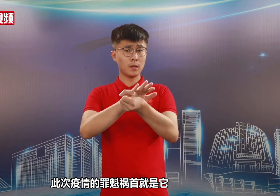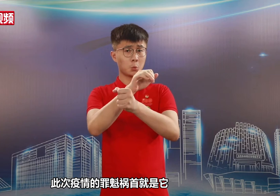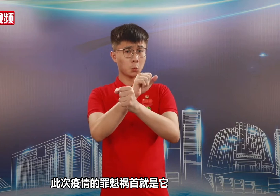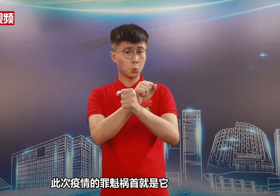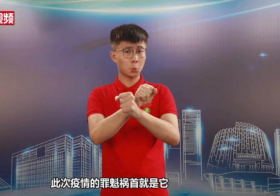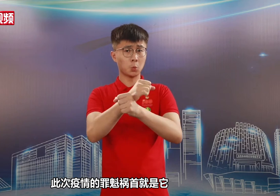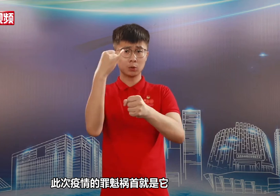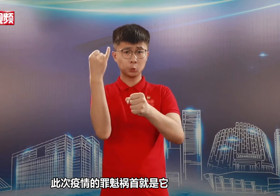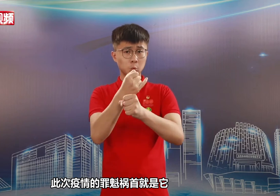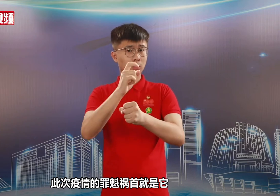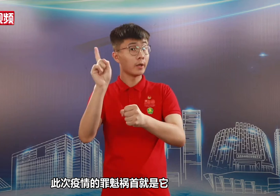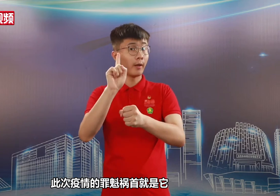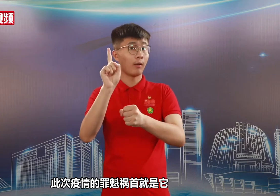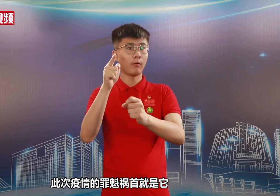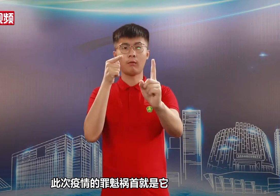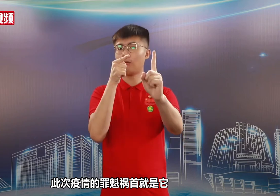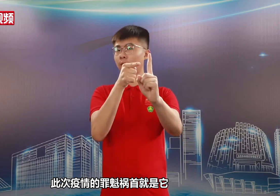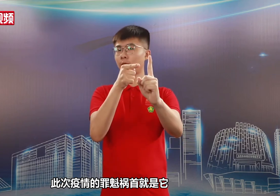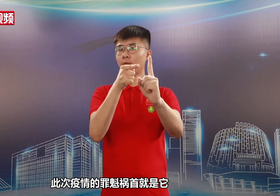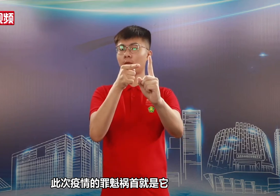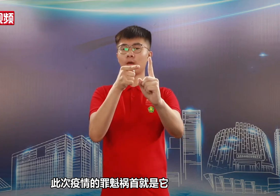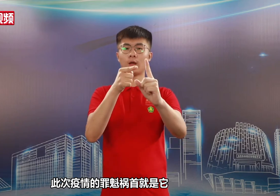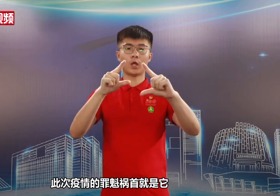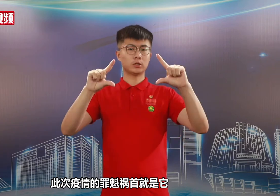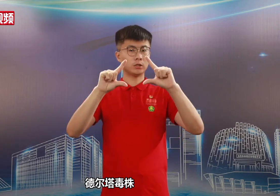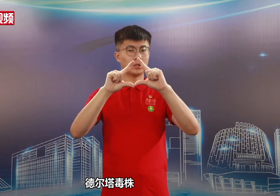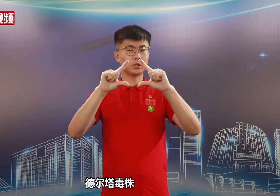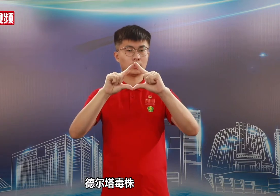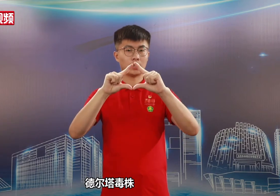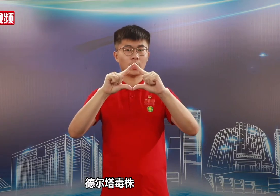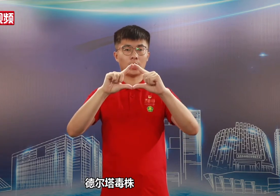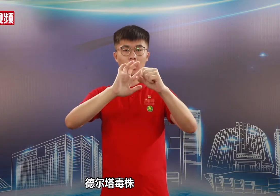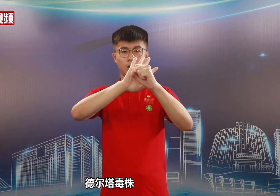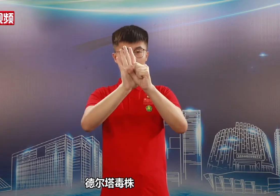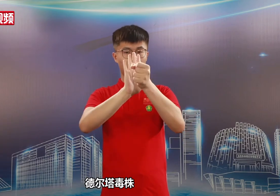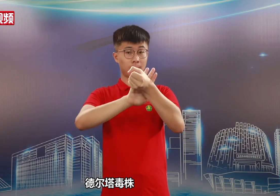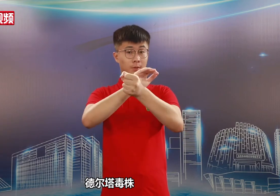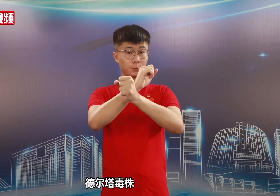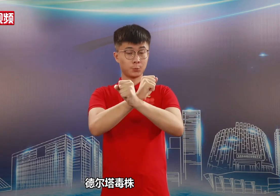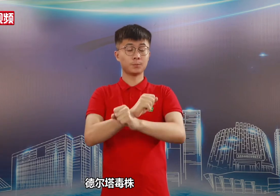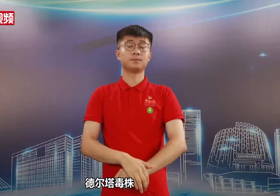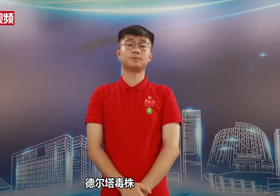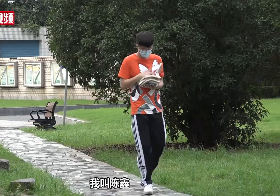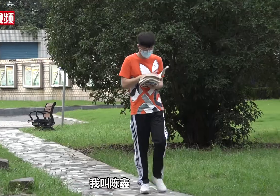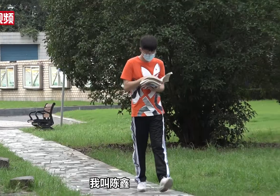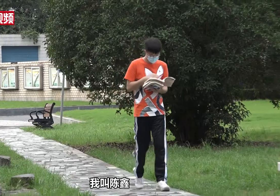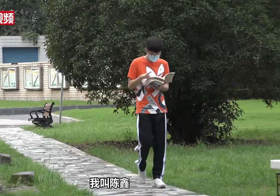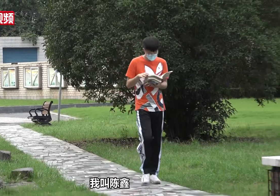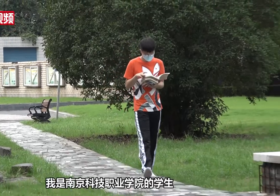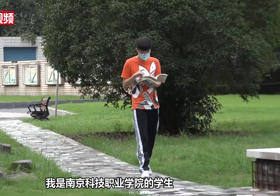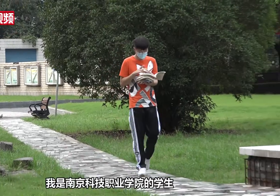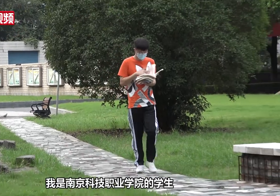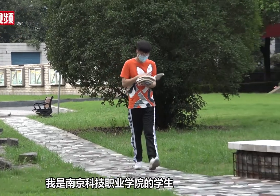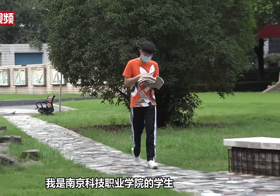此次疫情的罪魁祸首就是他。德尔塔毒株。 我叫陈